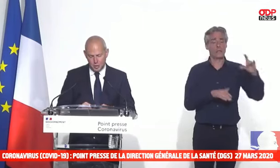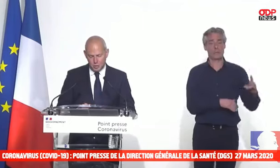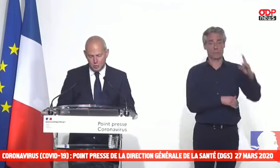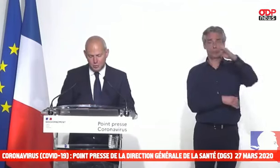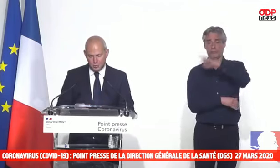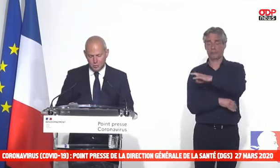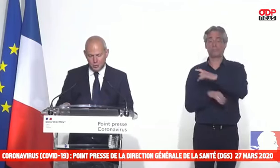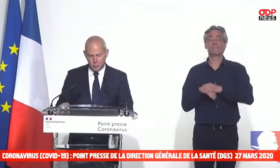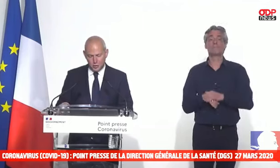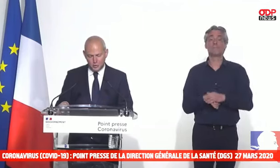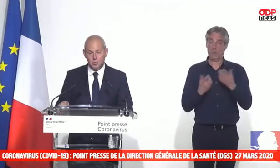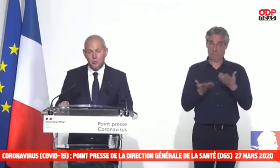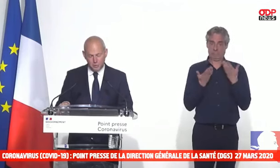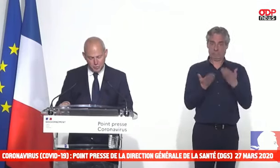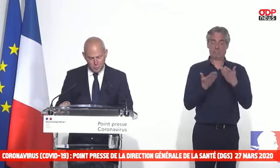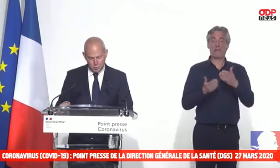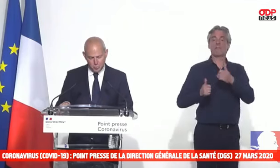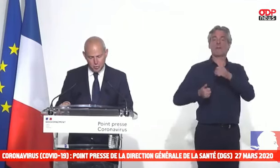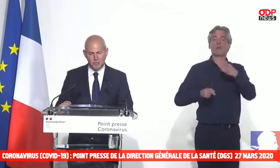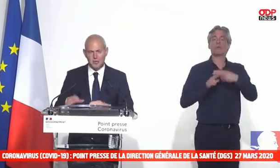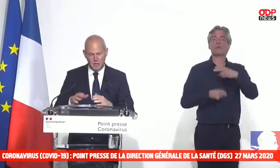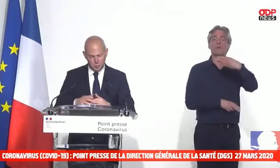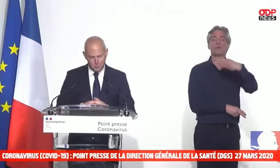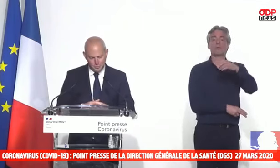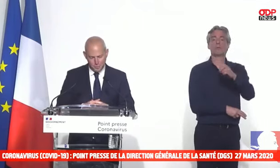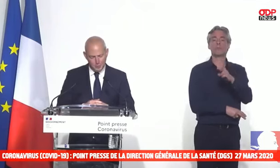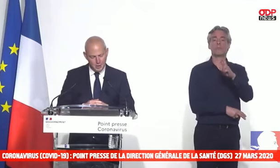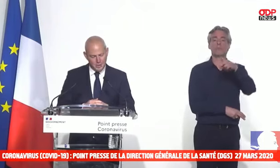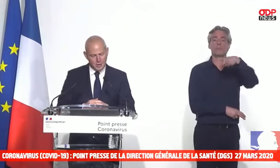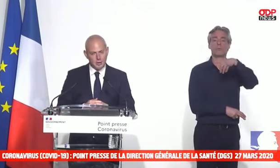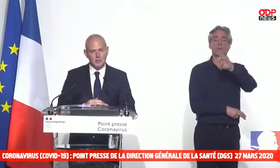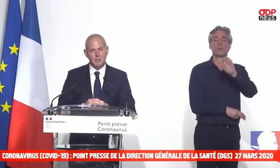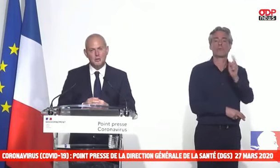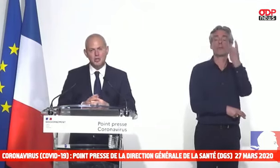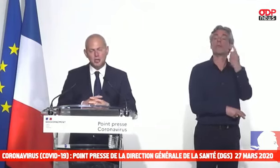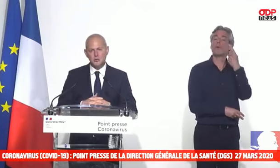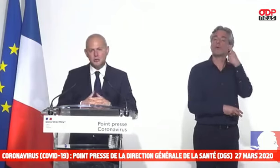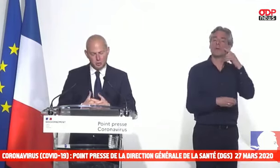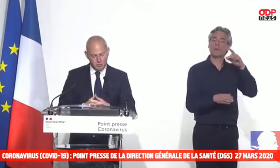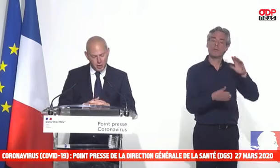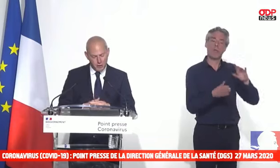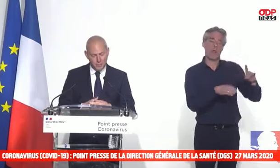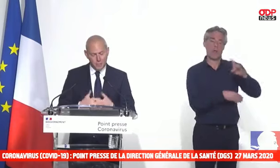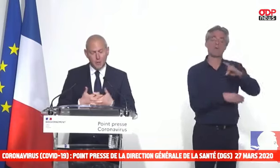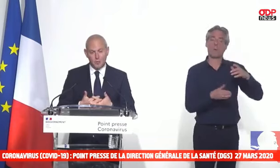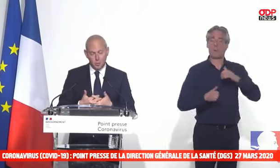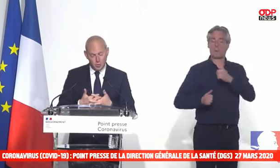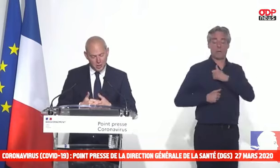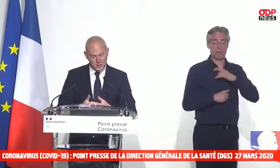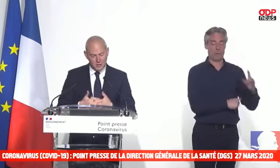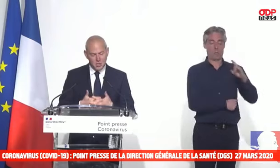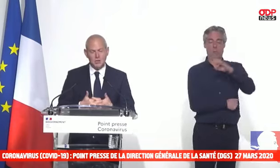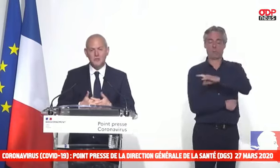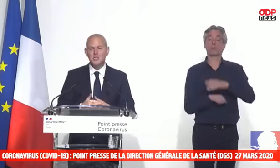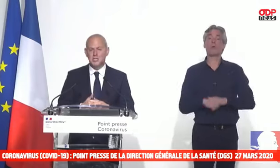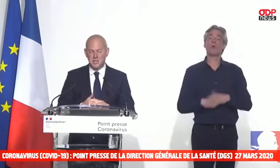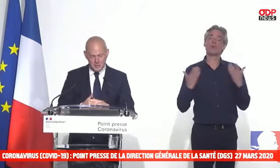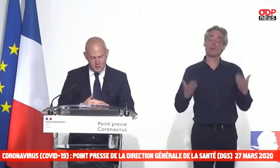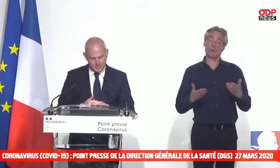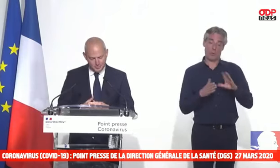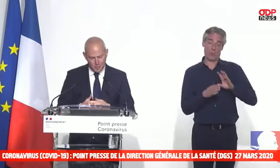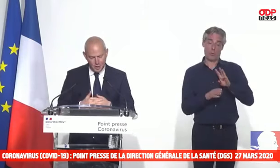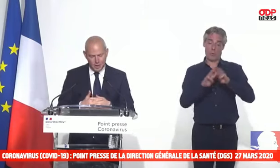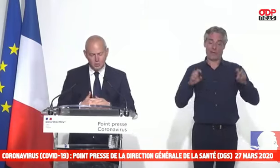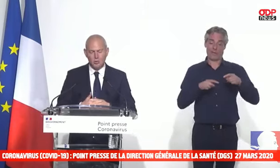titre notamment de cette opération Morphée, puisque vous connaissez l'avion militaire qui est en charge de ces transferts. Ce week-end, un TGV